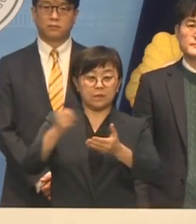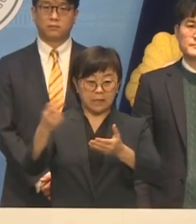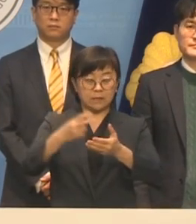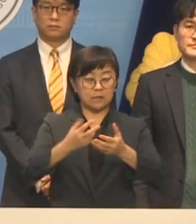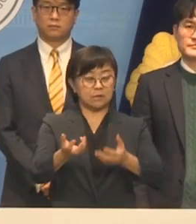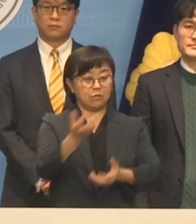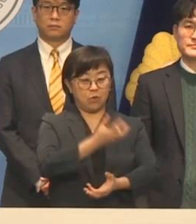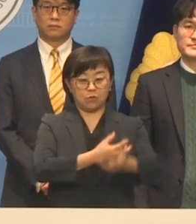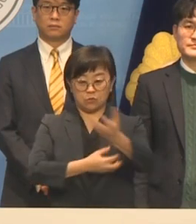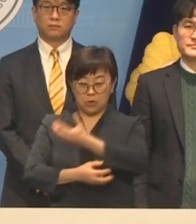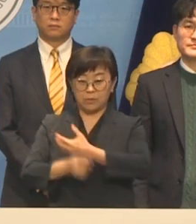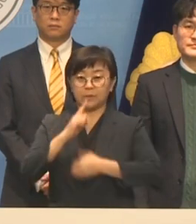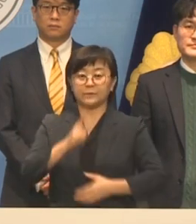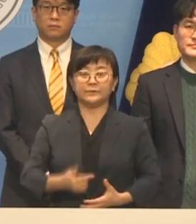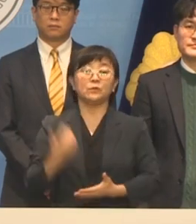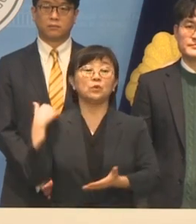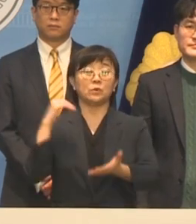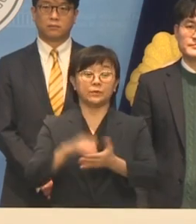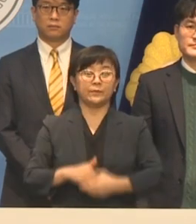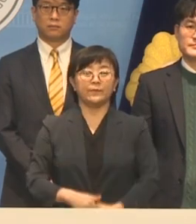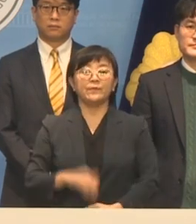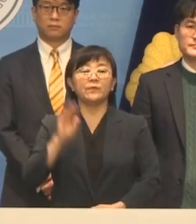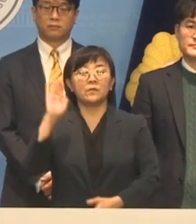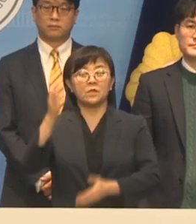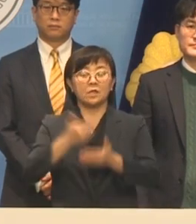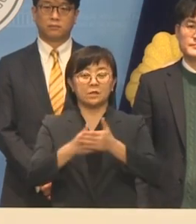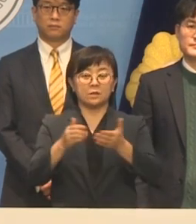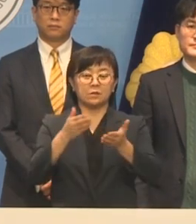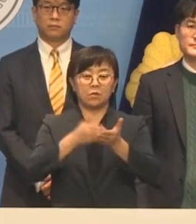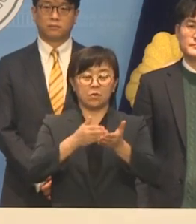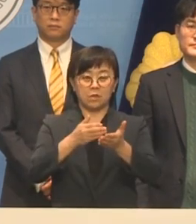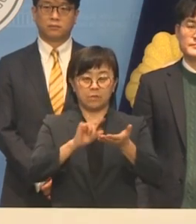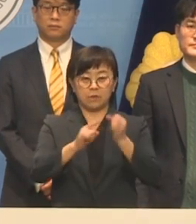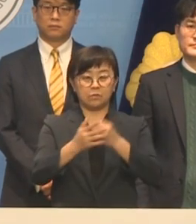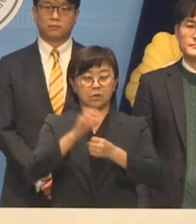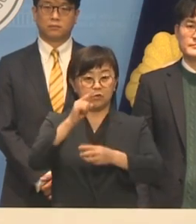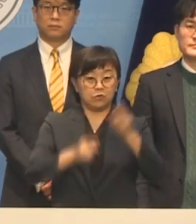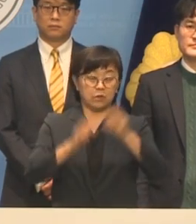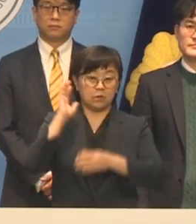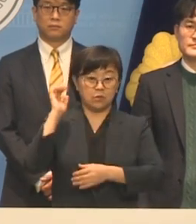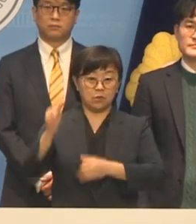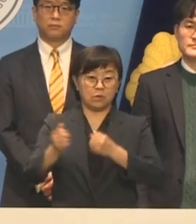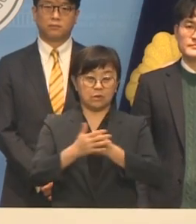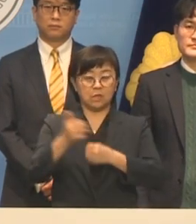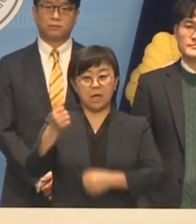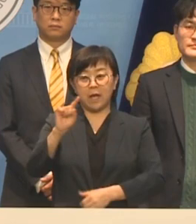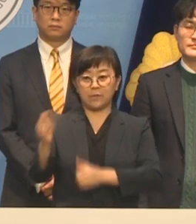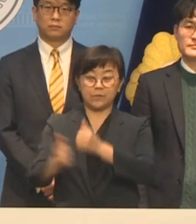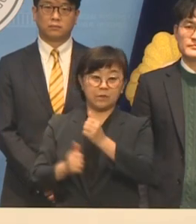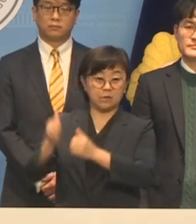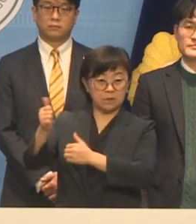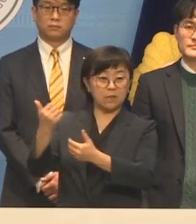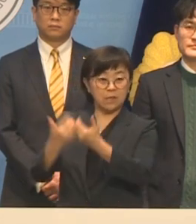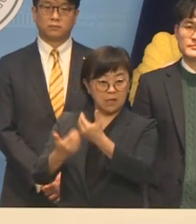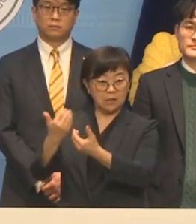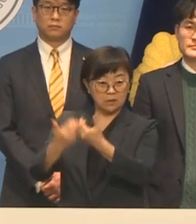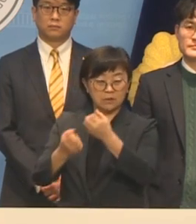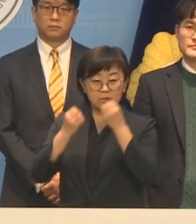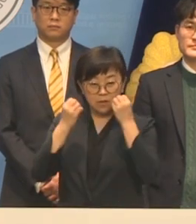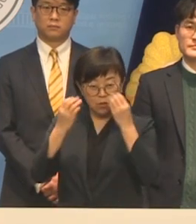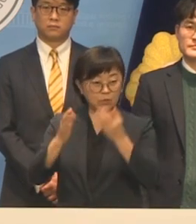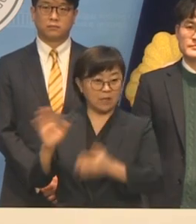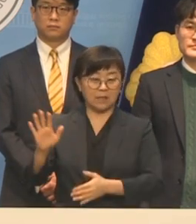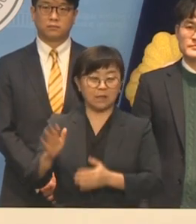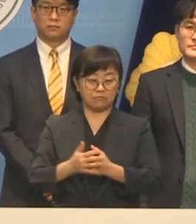다시 복귀하는 것입니다. 최근 언론을 도배하는 윤석열 대통령과 한동훈 비대위원장의 갈등도 새롭지